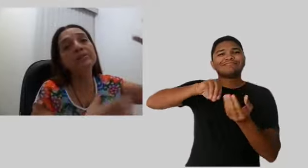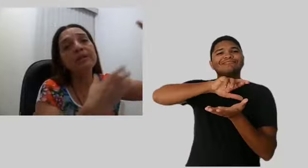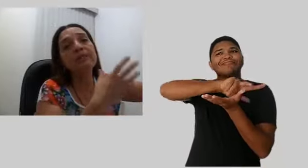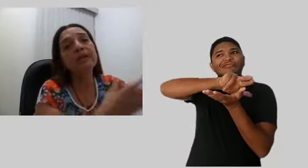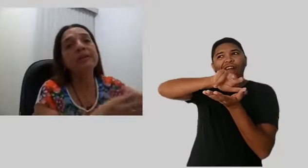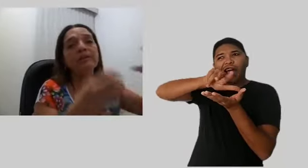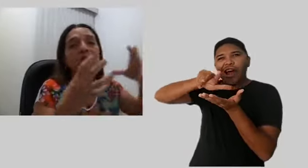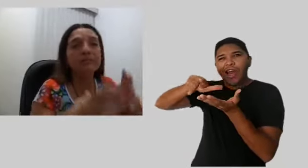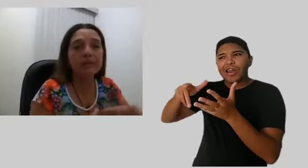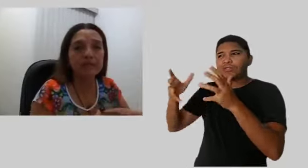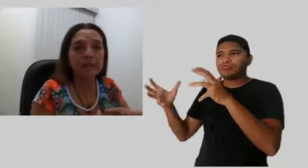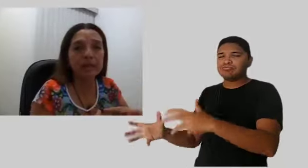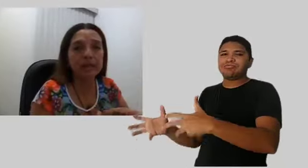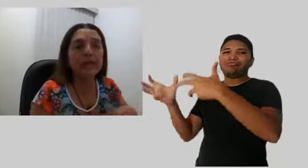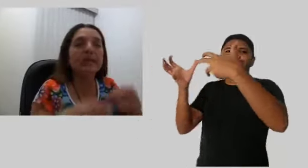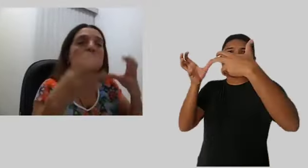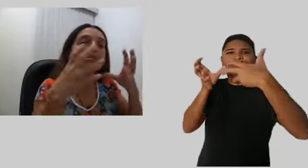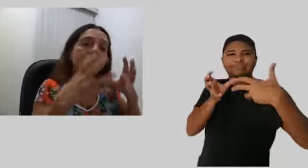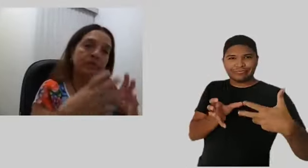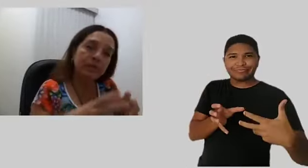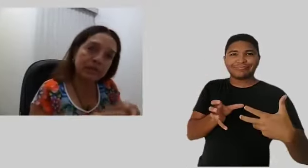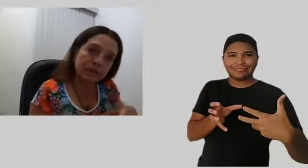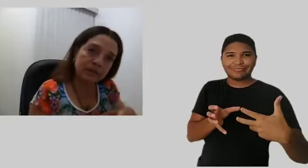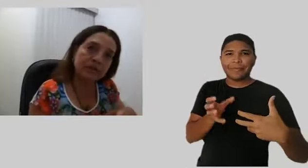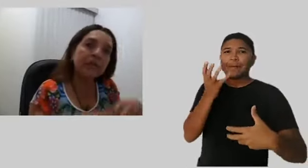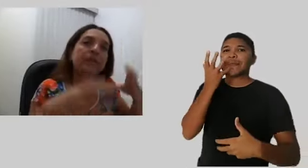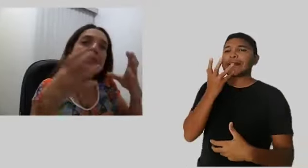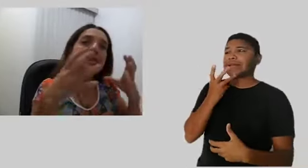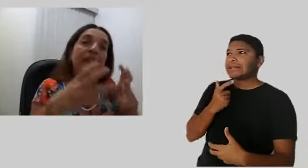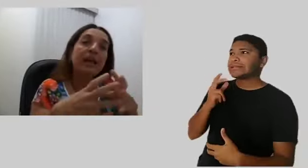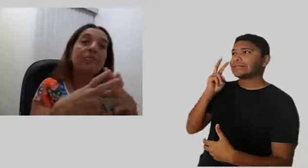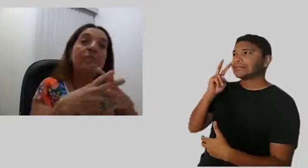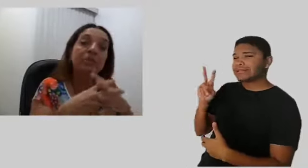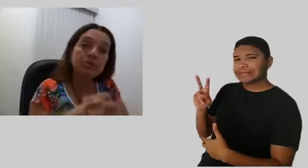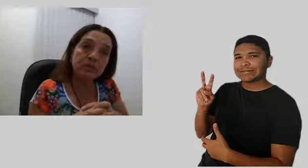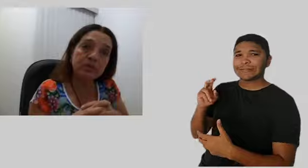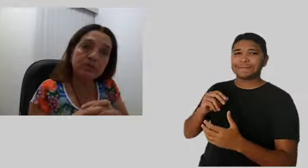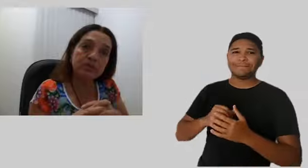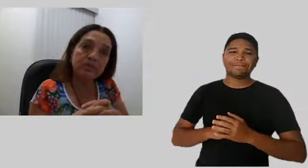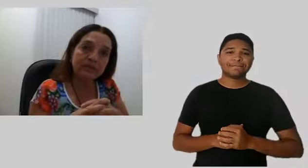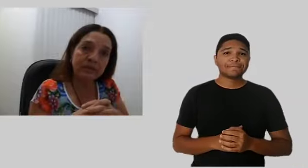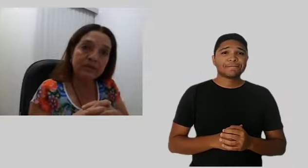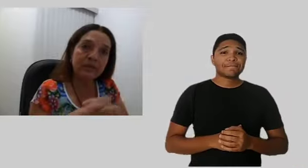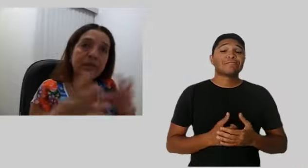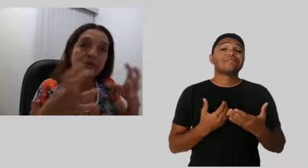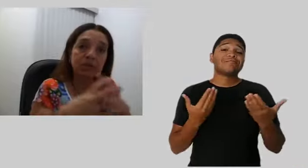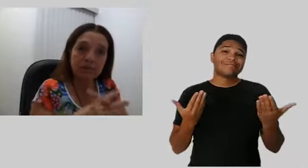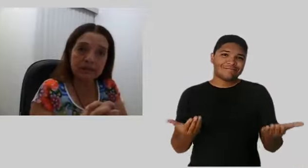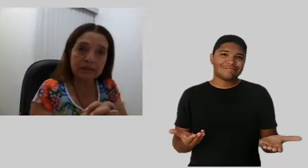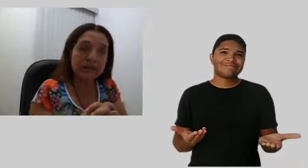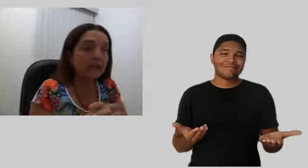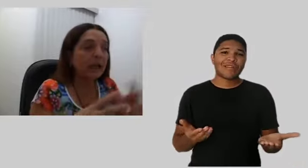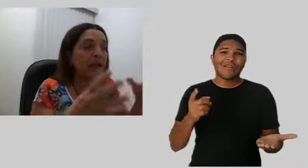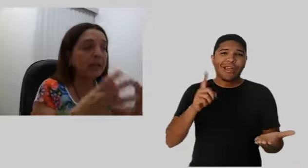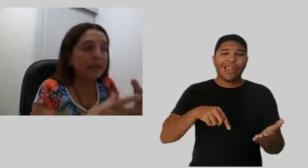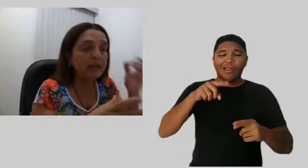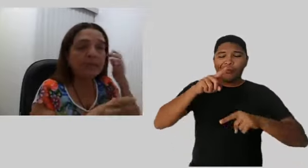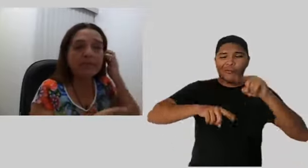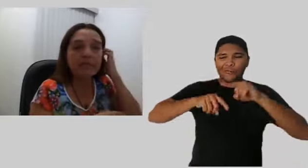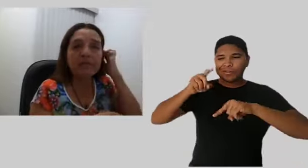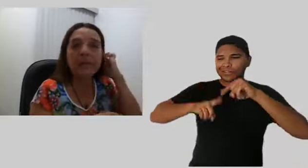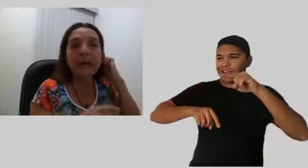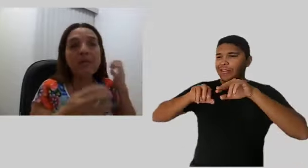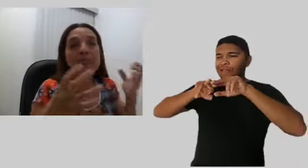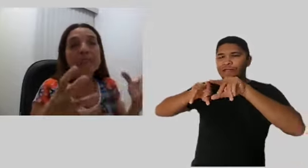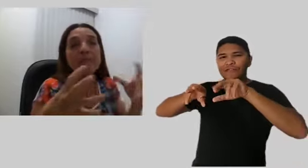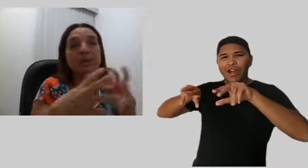sincretismo religioso na Bahia, nós estamos falando do quê? Nós estamos falando de que lá há uma mistura, certo? Religiosa. Aqui